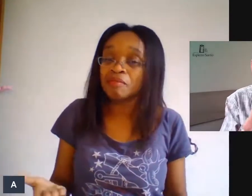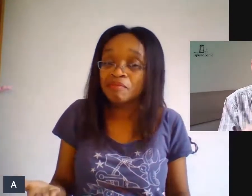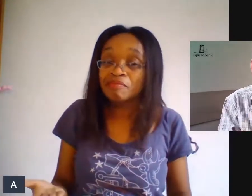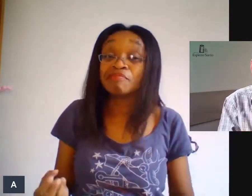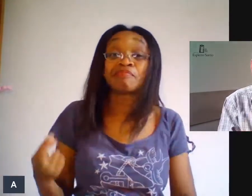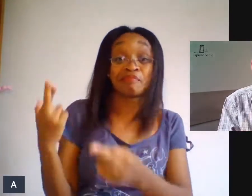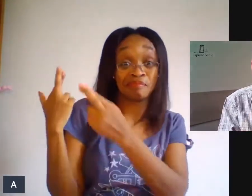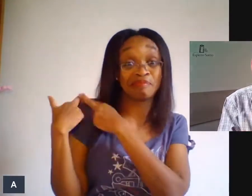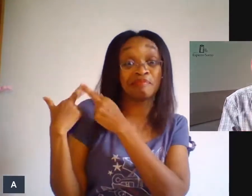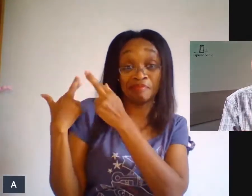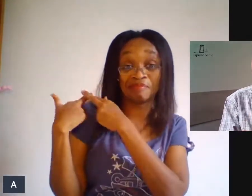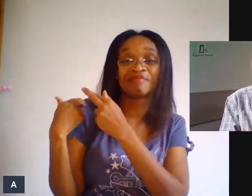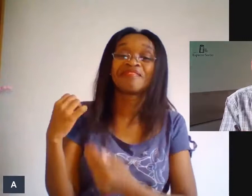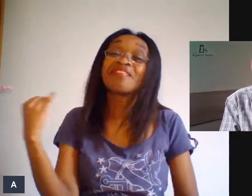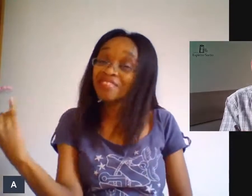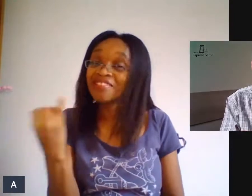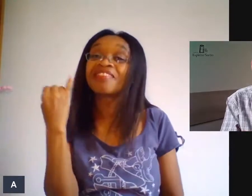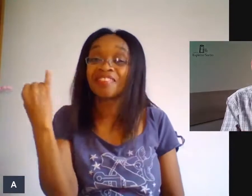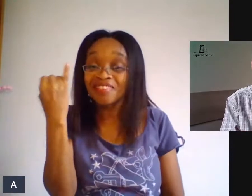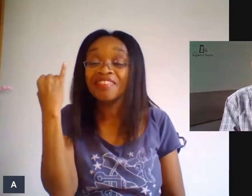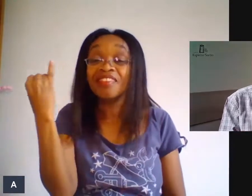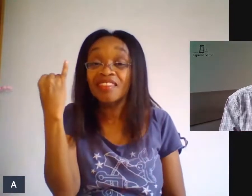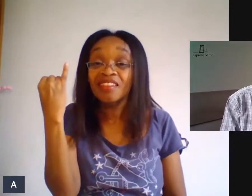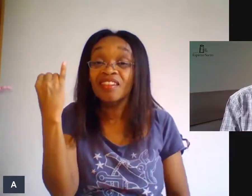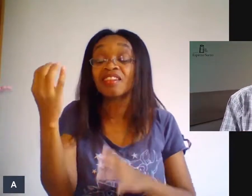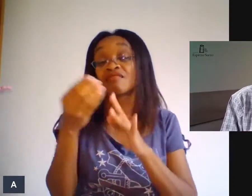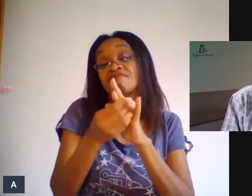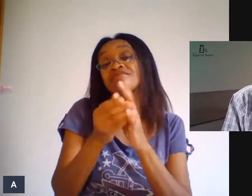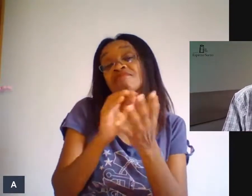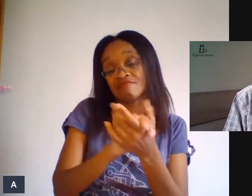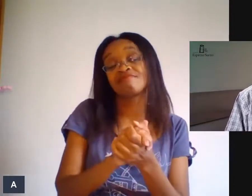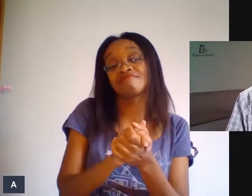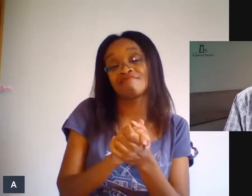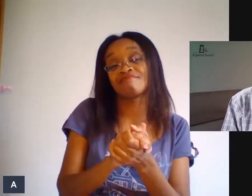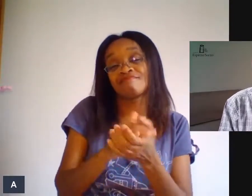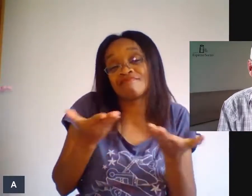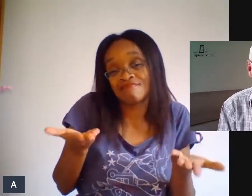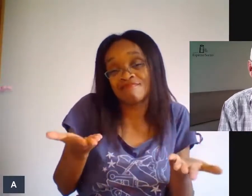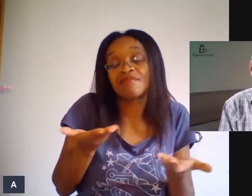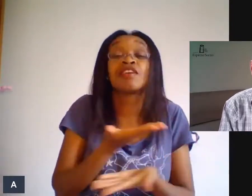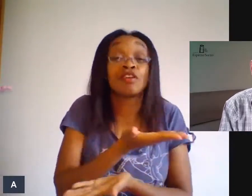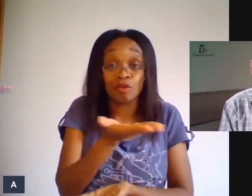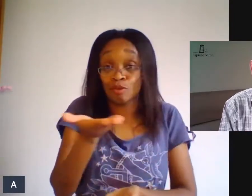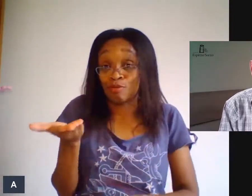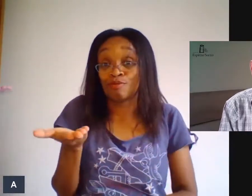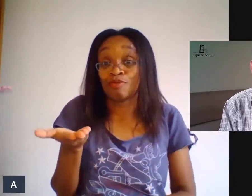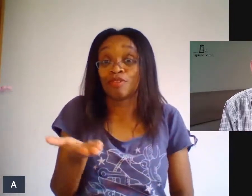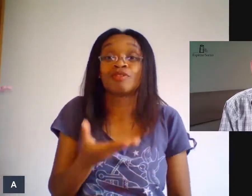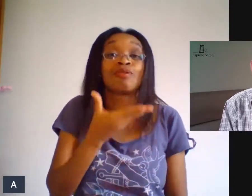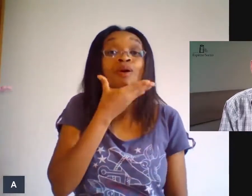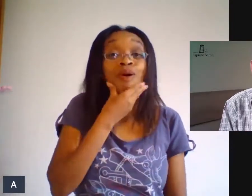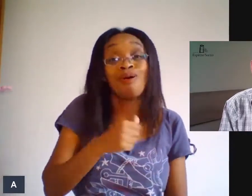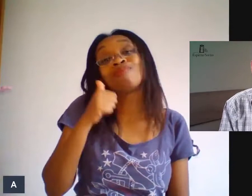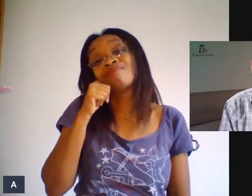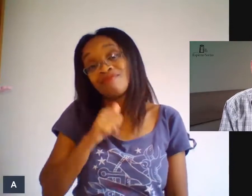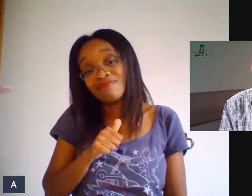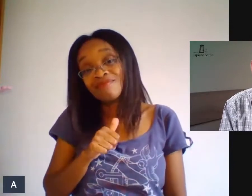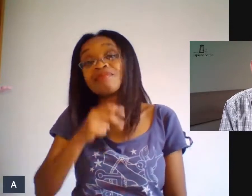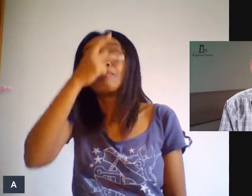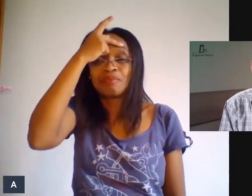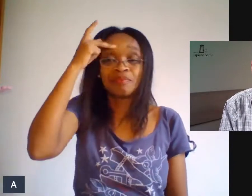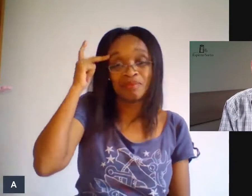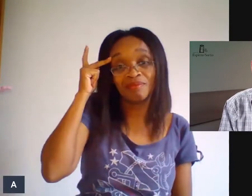responsabilidade, olha que importância tem esse sacramento para nós, seres humanos, né? É